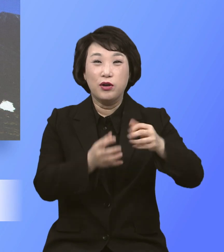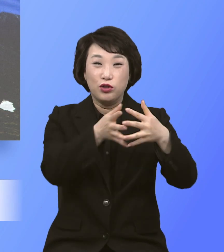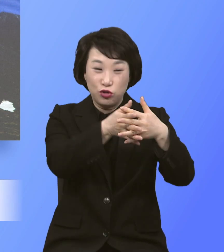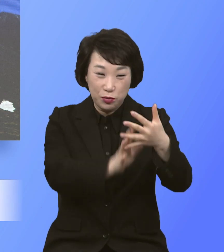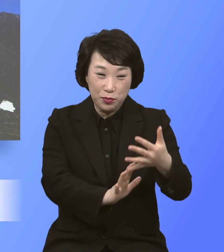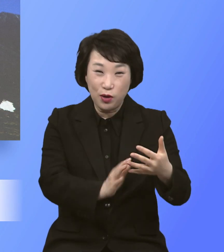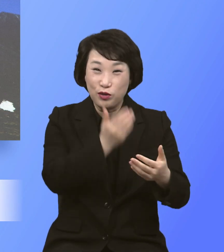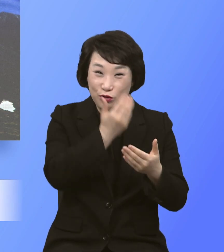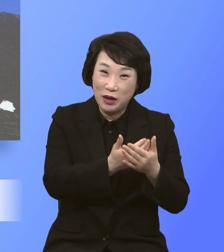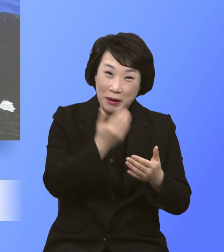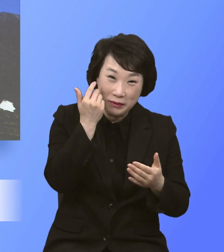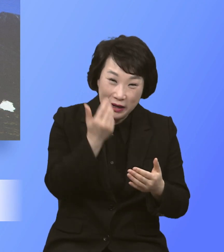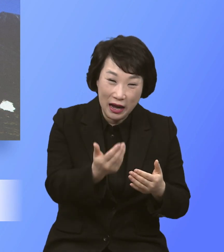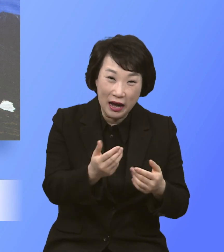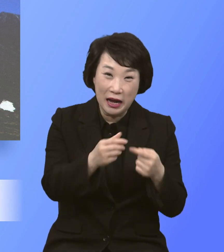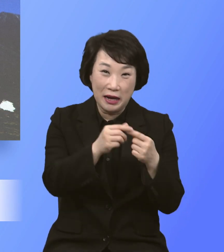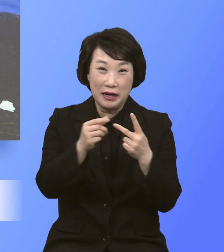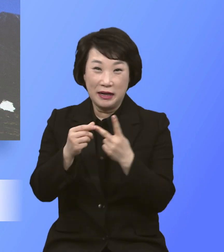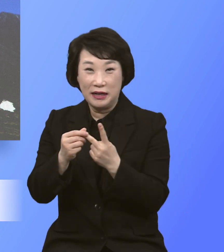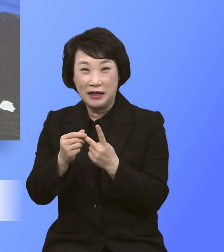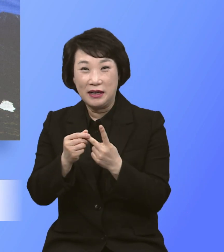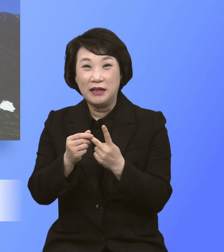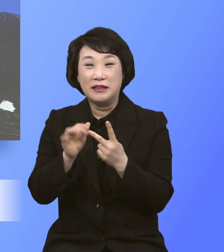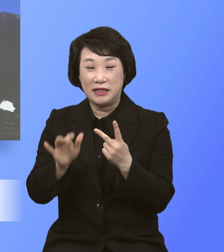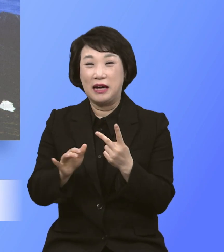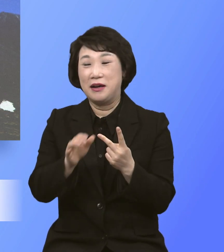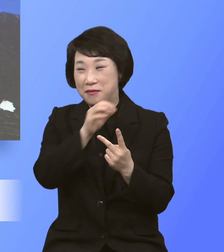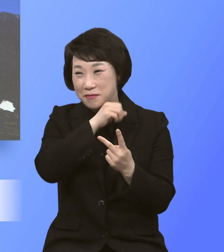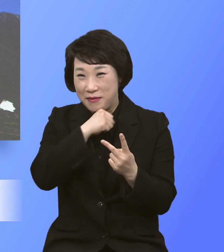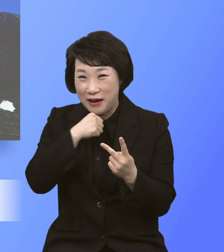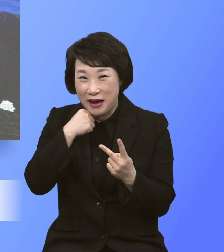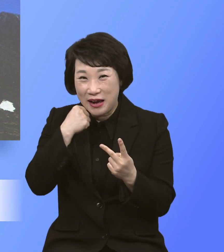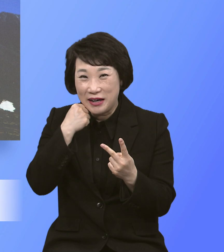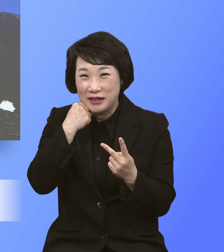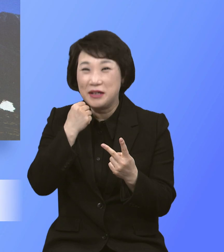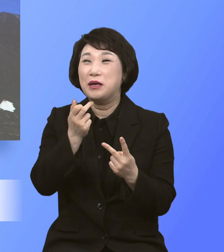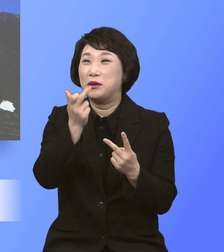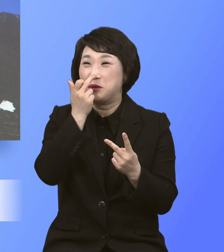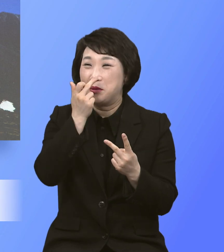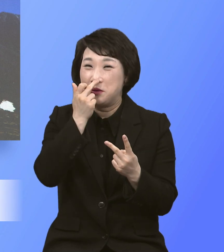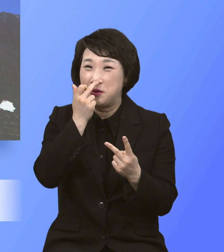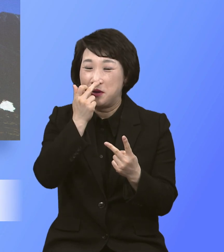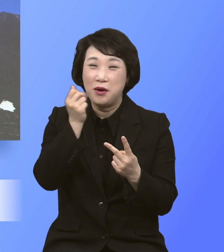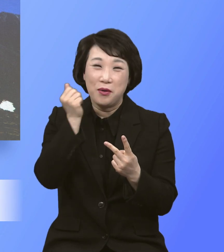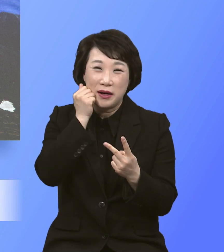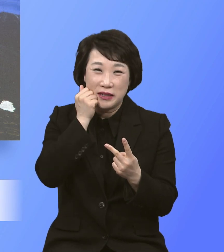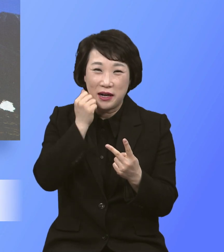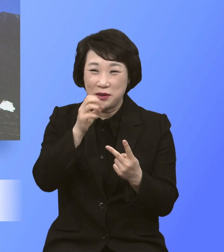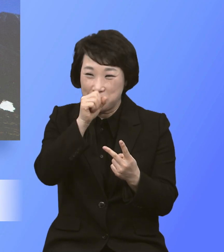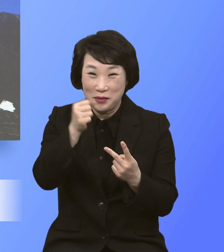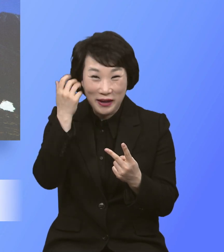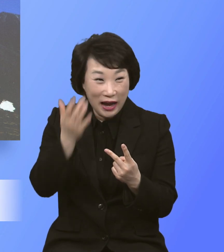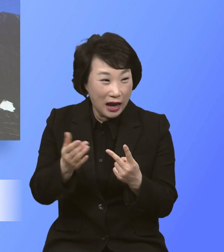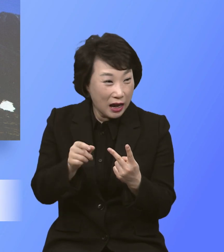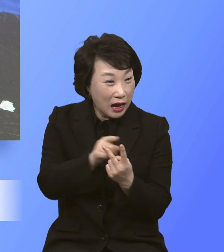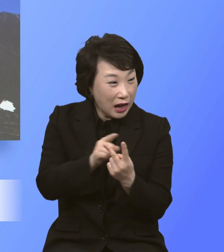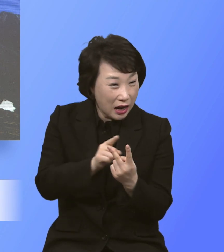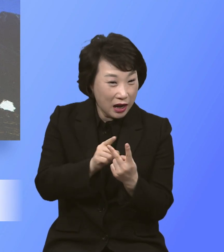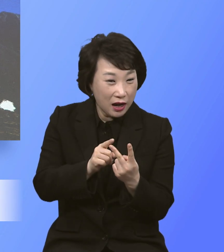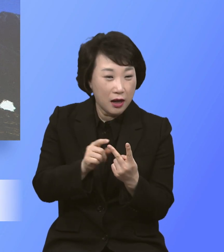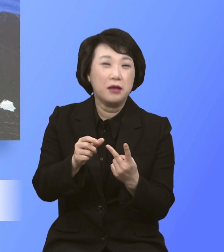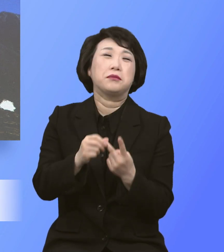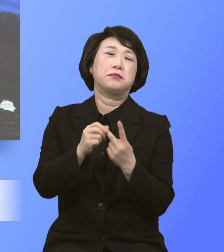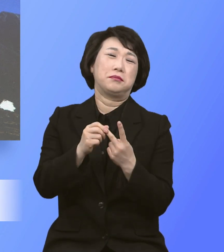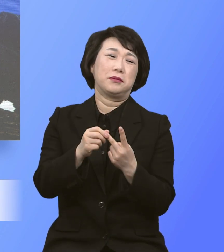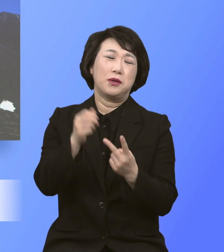크게 여겨지겠어요. 맛있는, 자기가 맛있는 초콜릿이나 과자가 크게 여겨지겠어요.